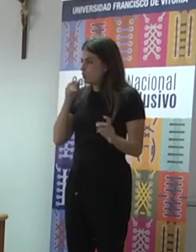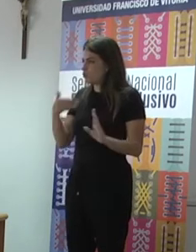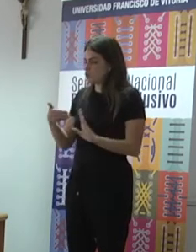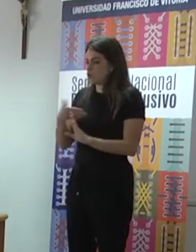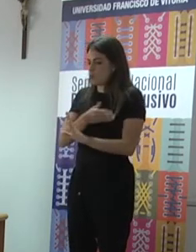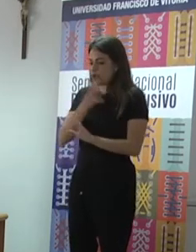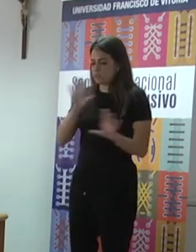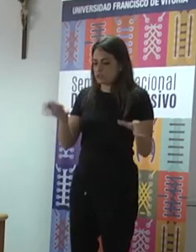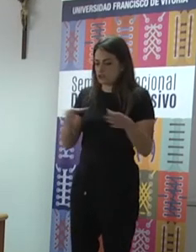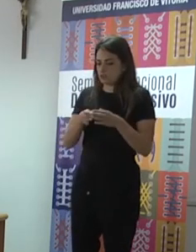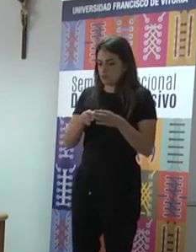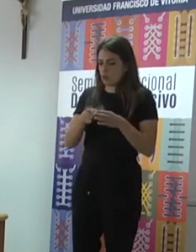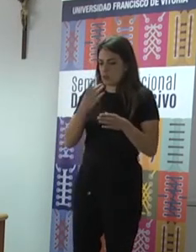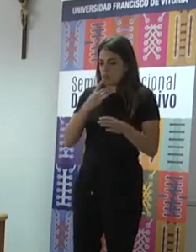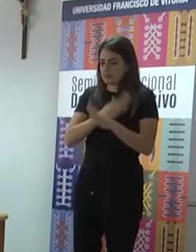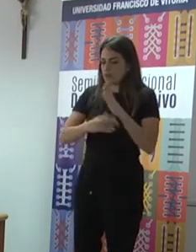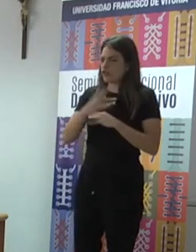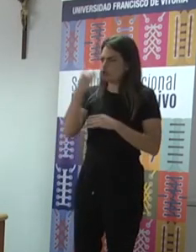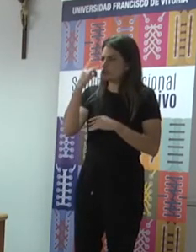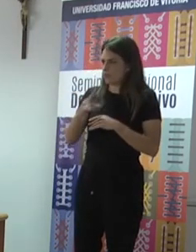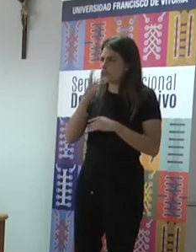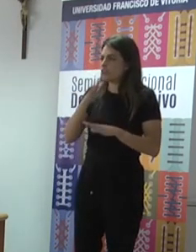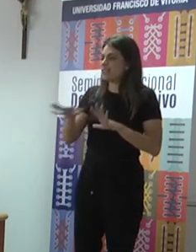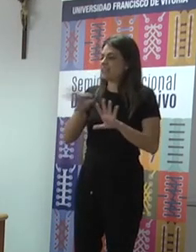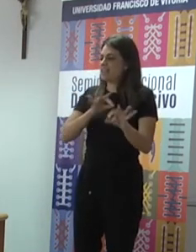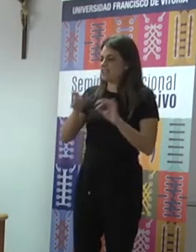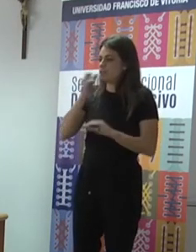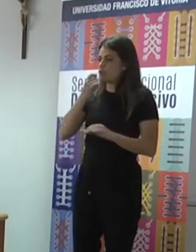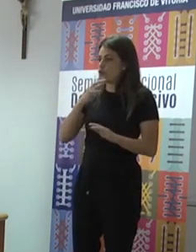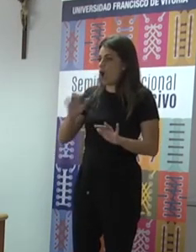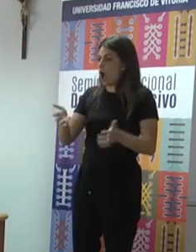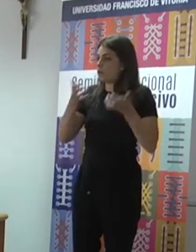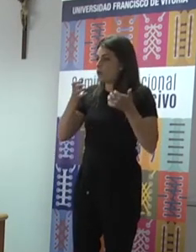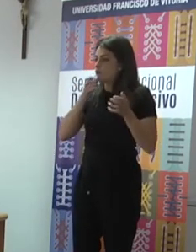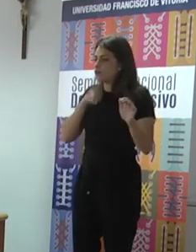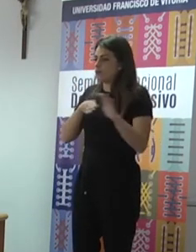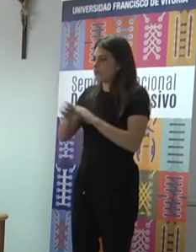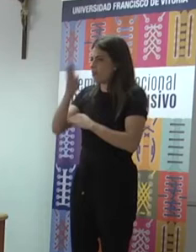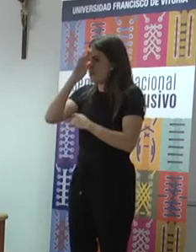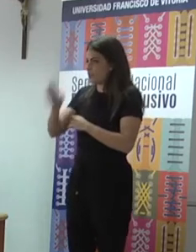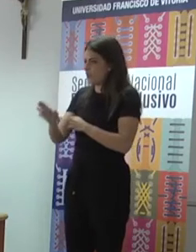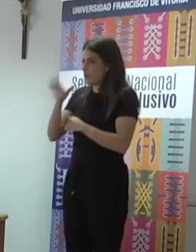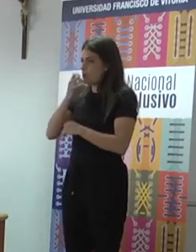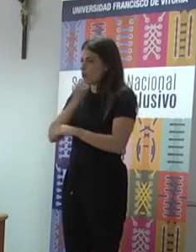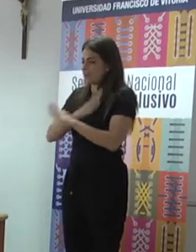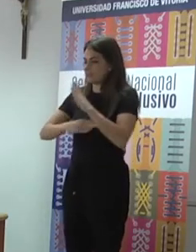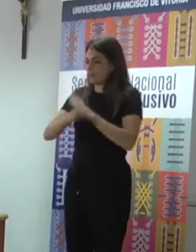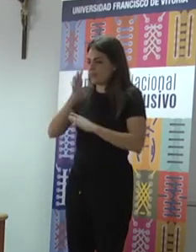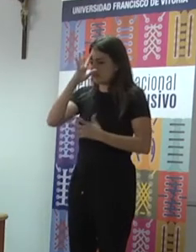de discapacitados en INEF, yo la selectividad sabía que con aprobarla iba a entrar. Porque ¿cuántos locos discapacitados se meten en INEF? Un